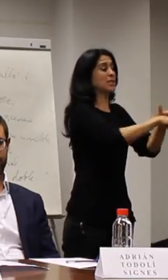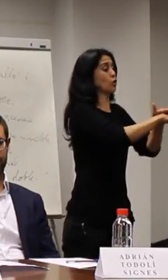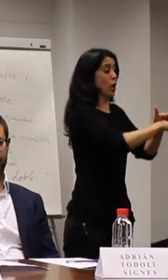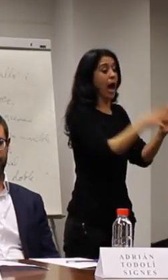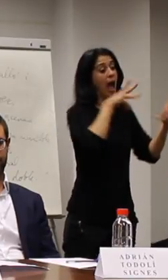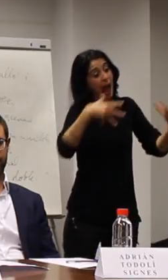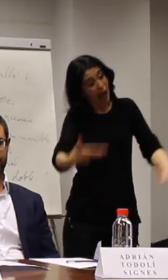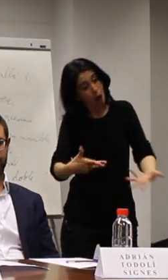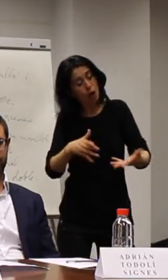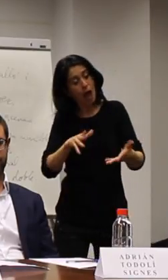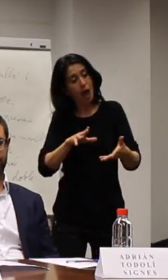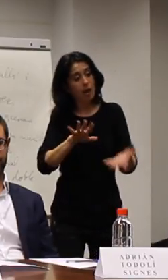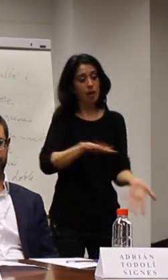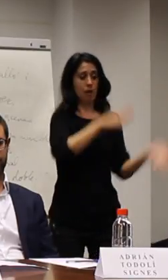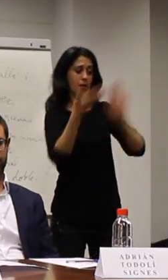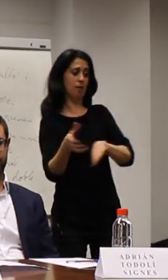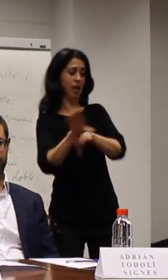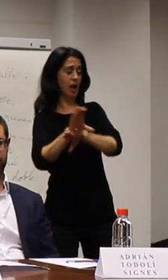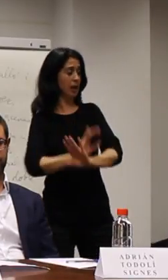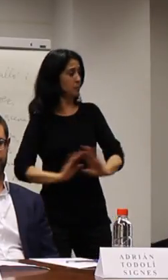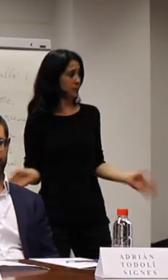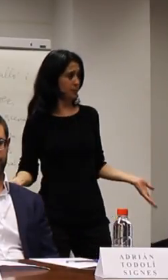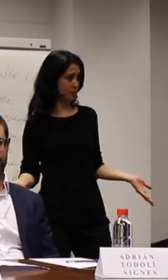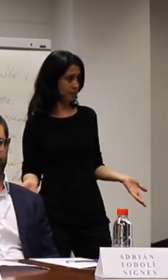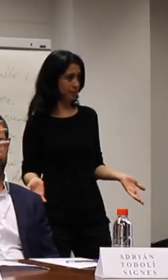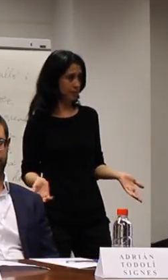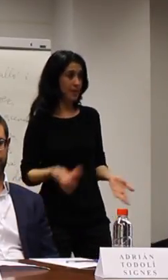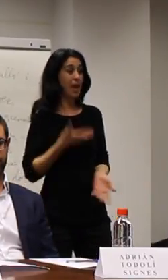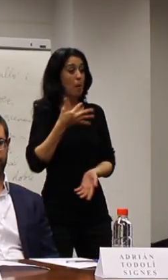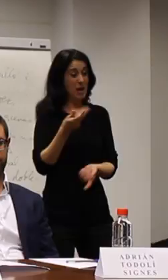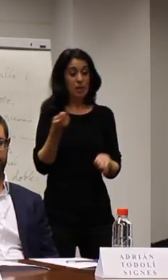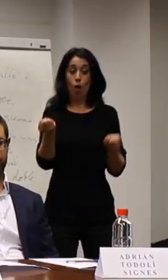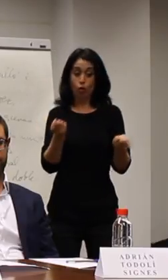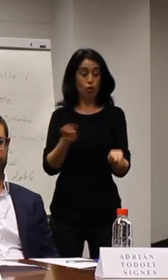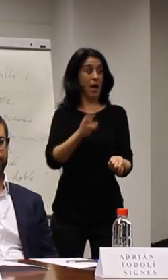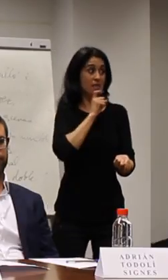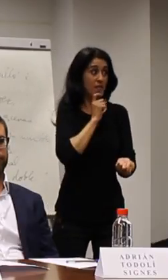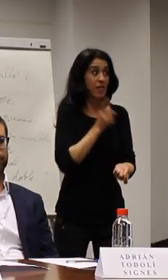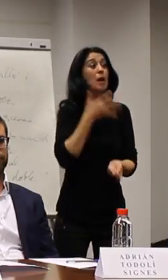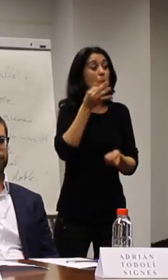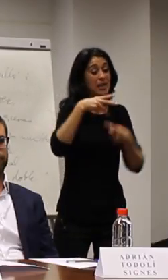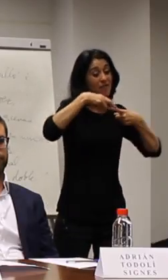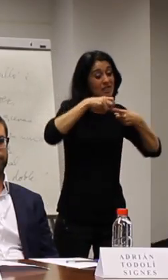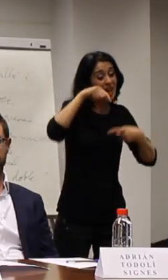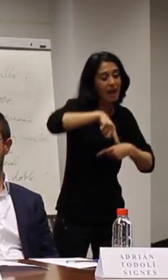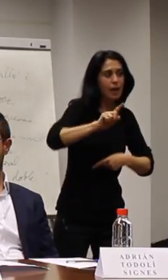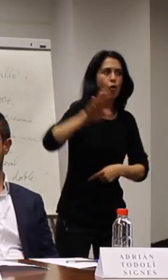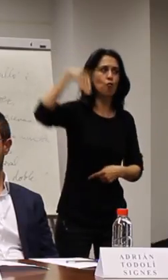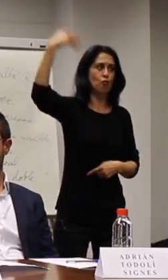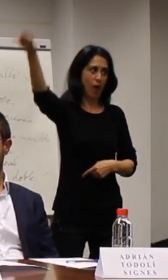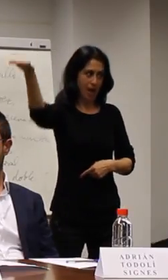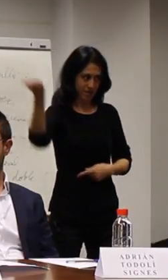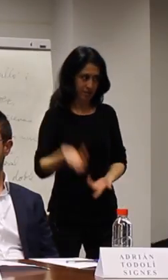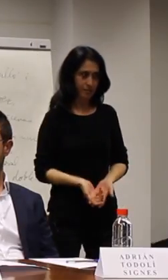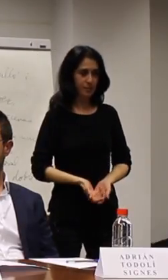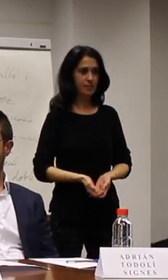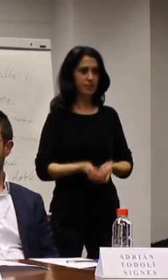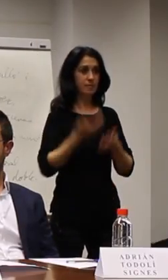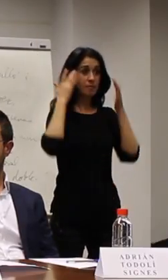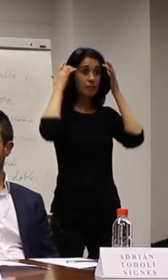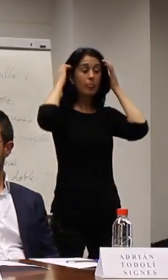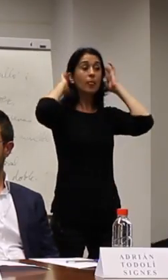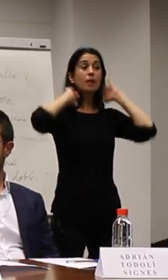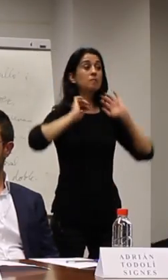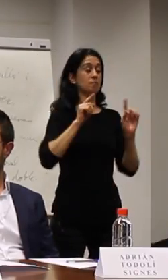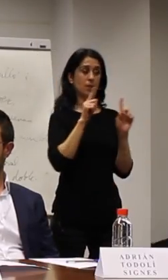que ahora funcionan por red y más difíciles de controlar, y además con domicilio fiscal, muchas de ellas fuera, caso de Amazon y otras, ¿no? Por tanto, ese es